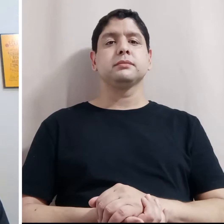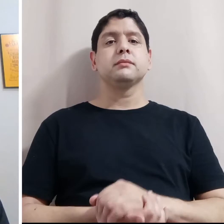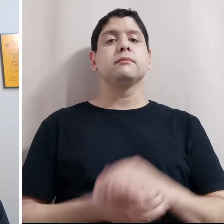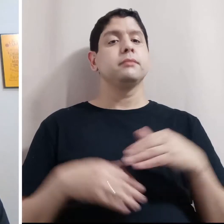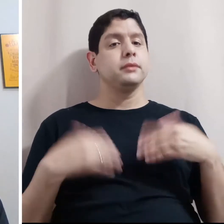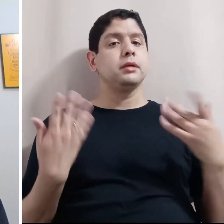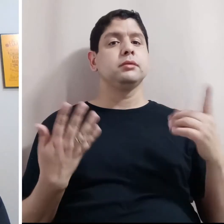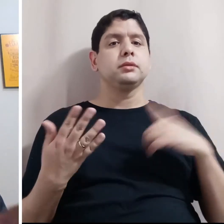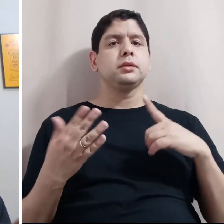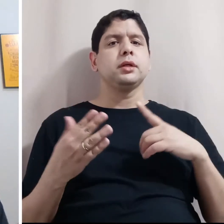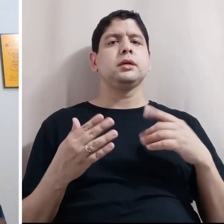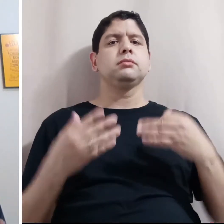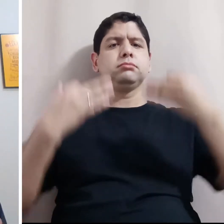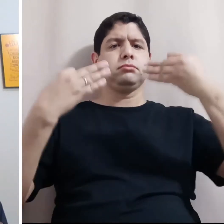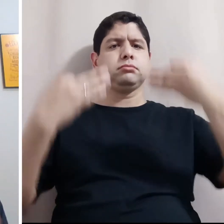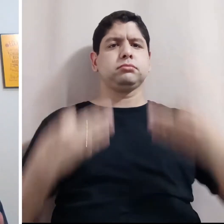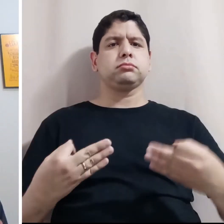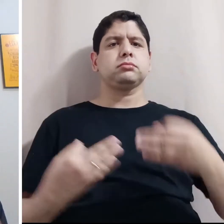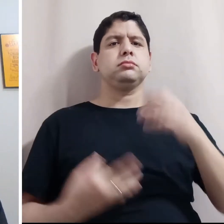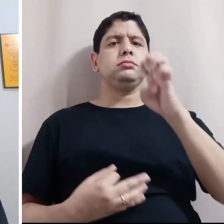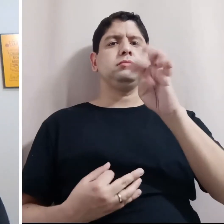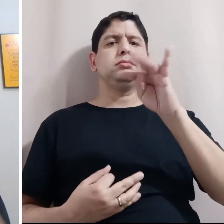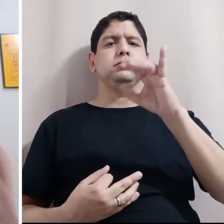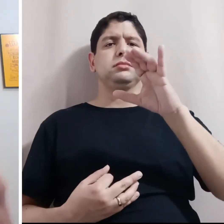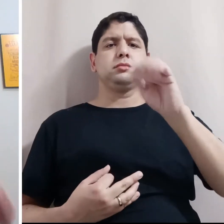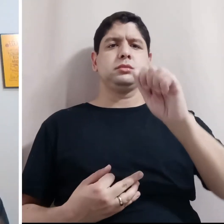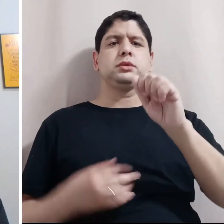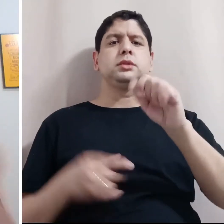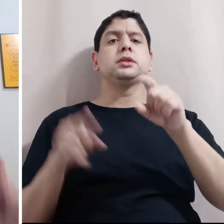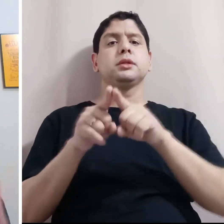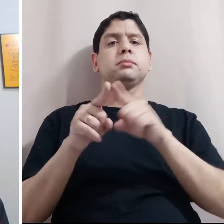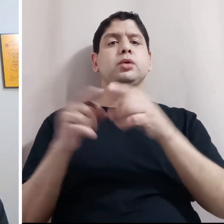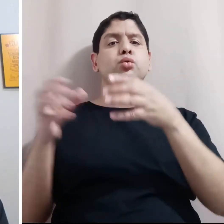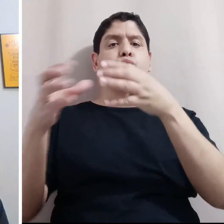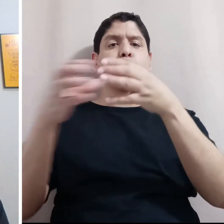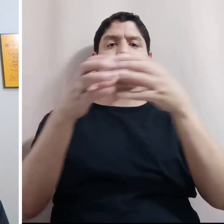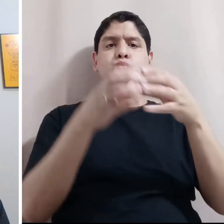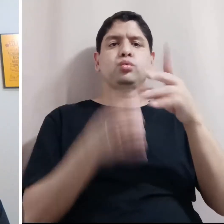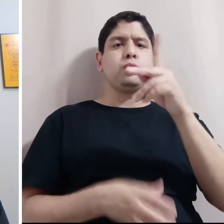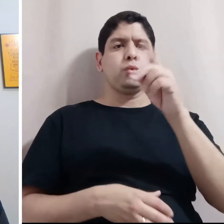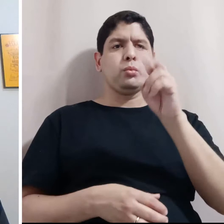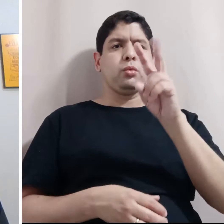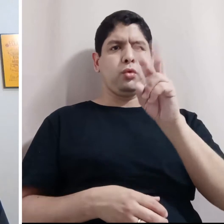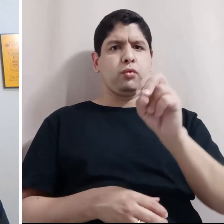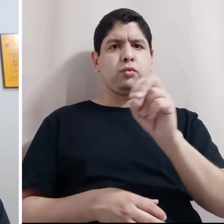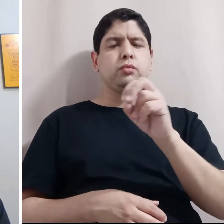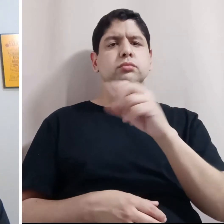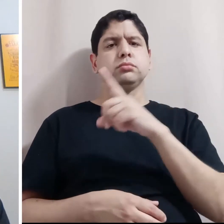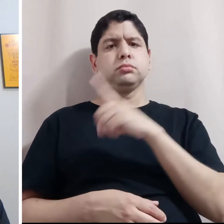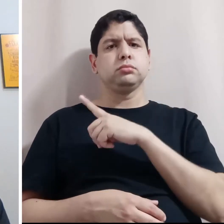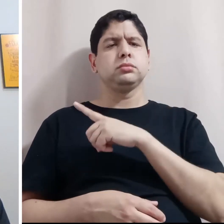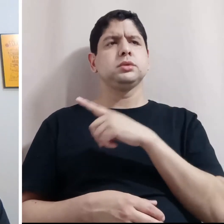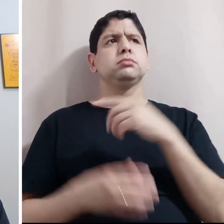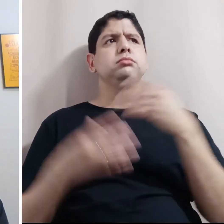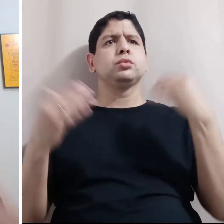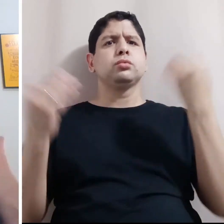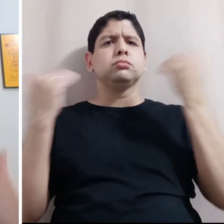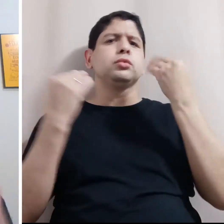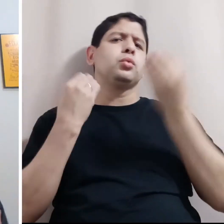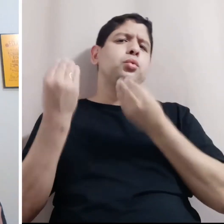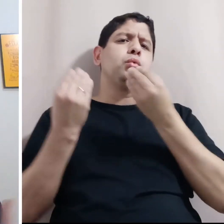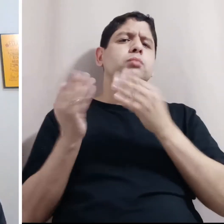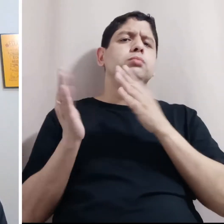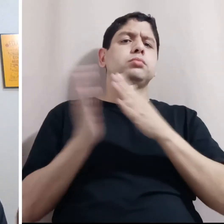entre eles, né? A primeira questão étnica, né, do povo, né, das características aí,